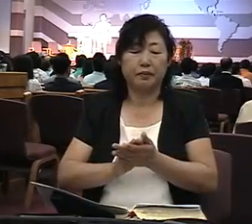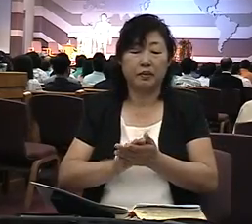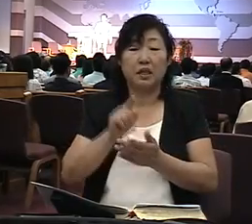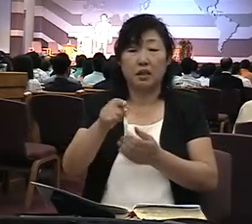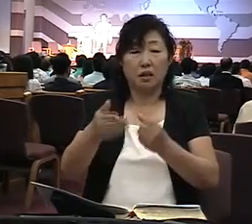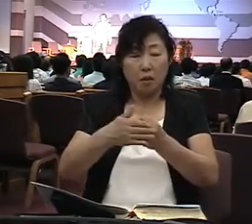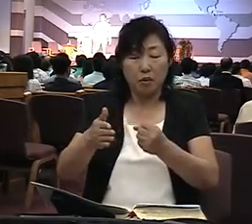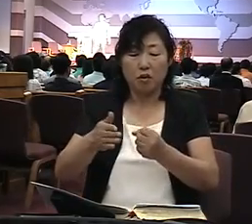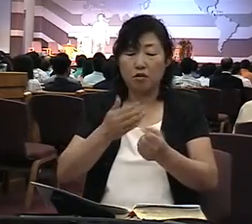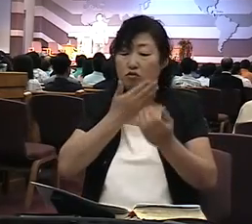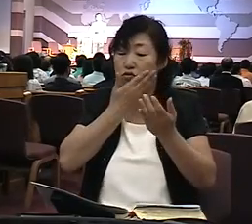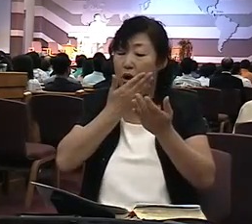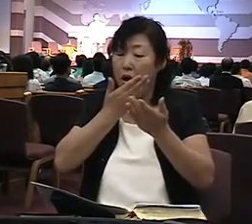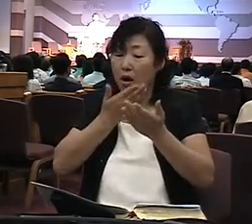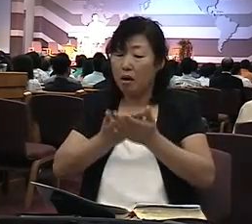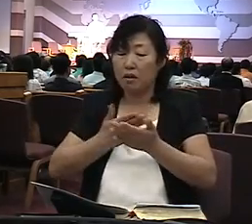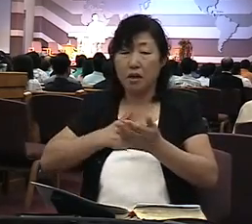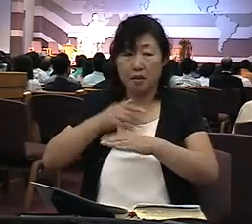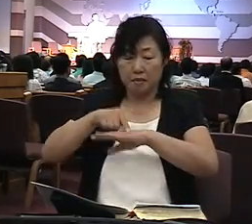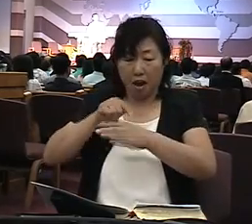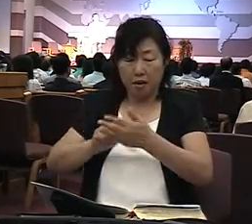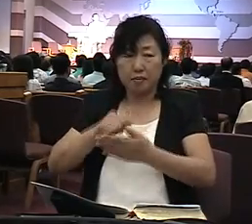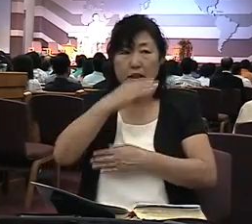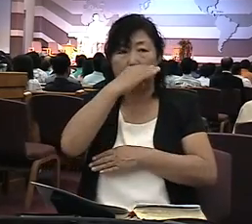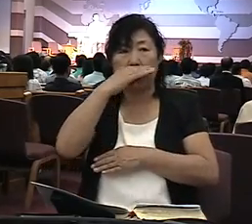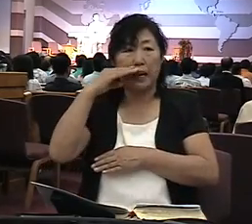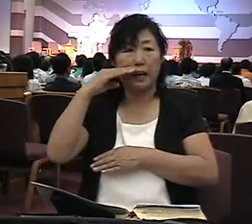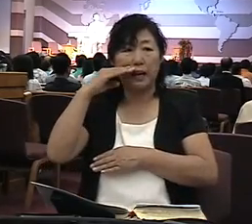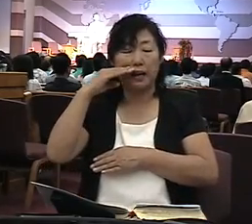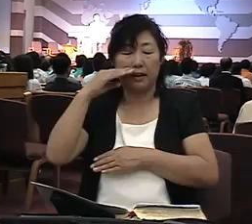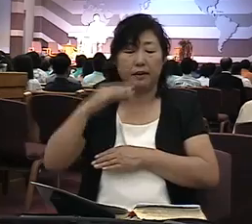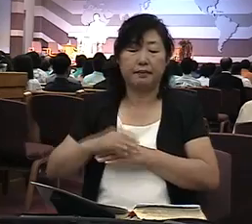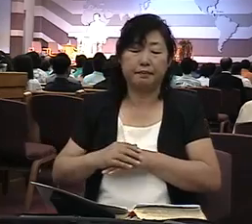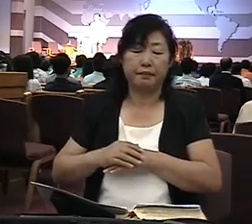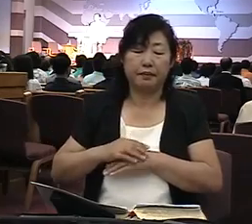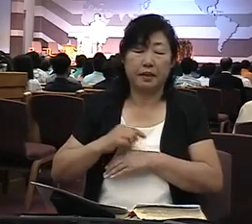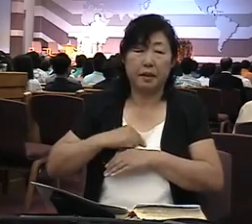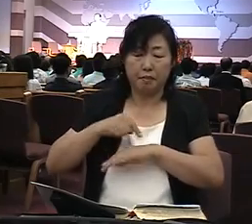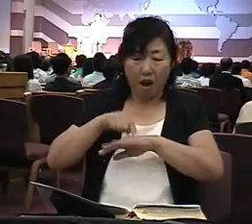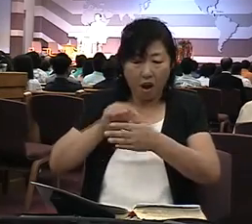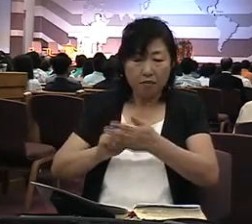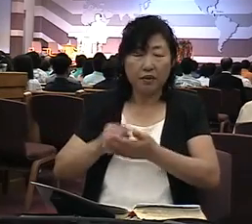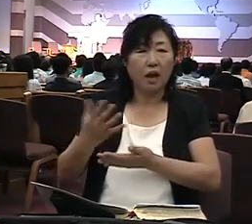것은 나의 마음 자세입니다. 나의 마음가짐입니다.